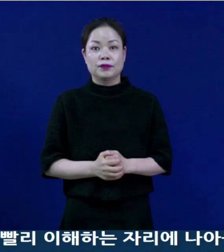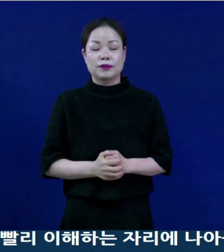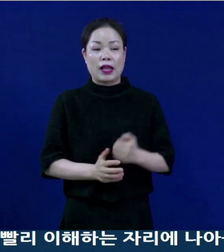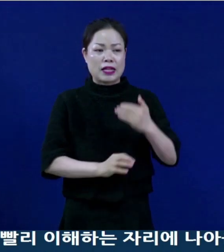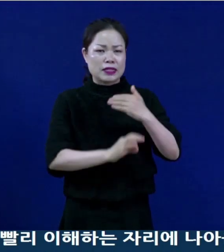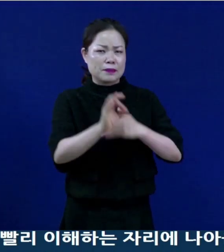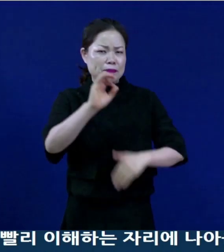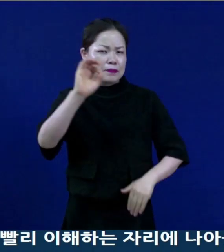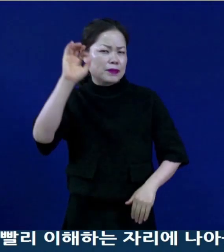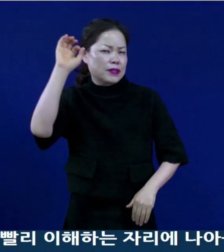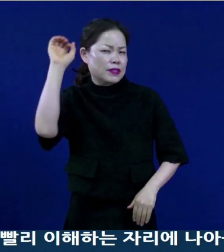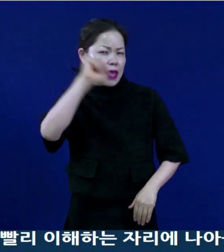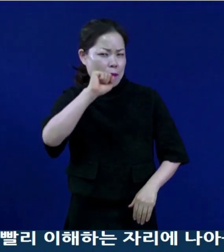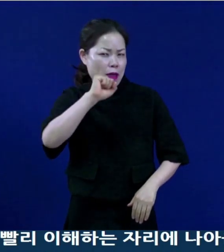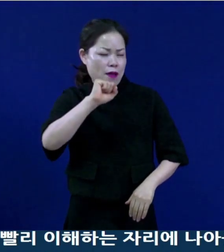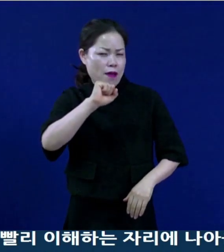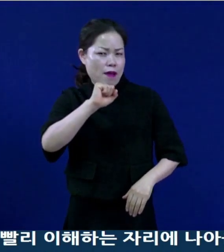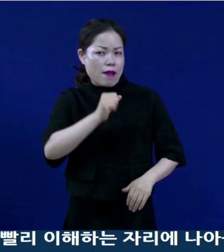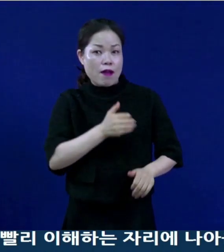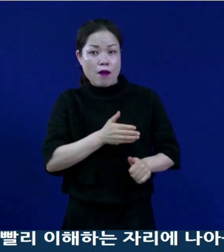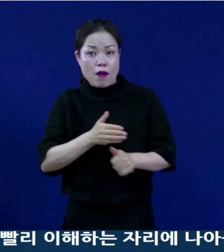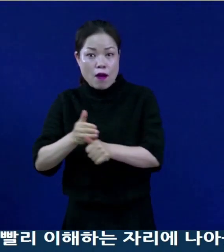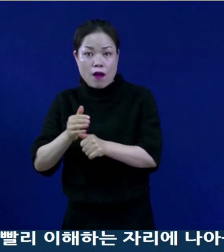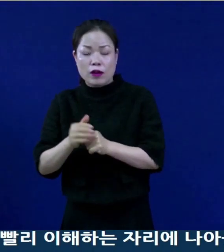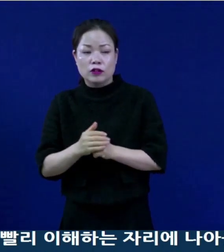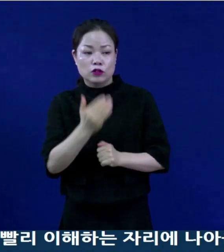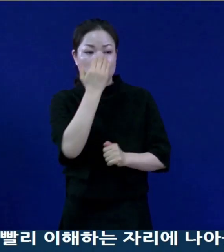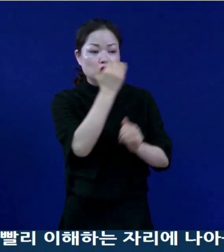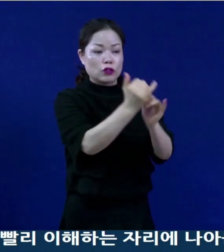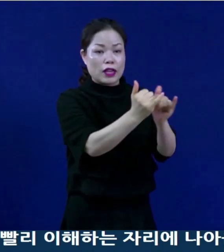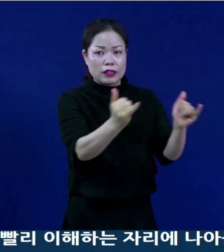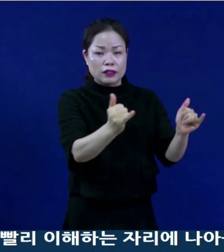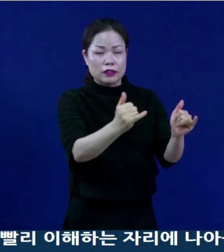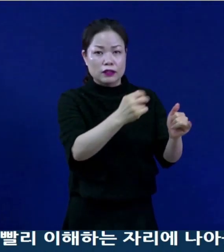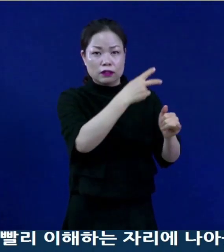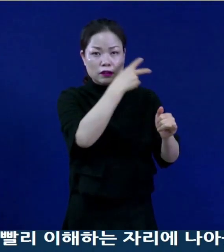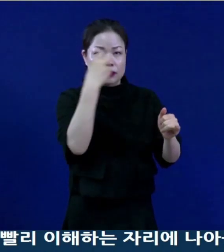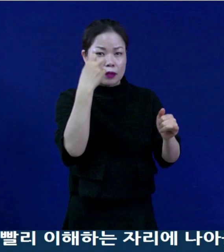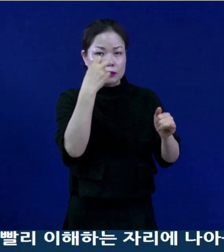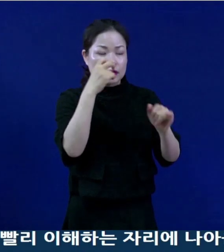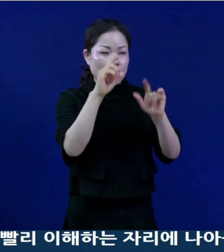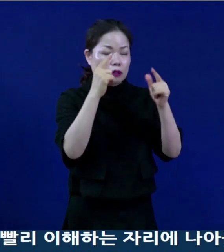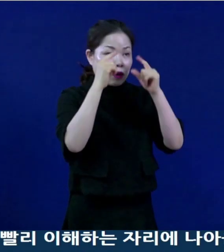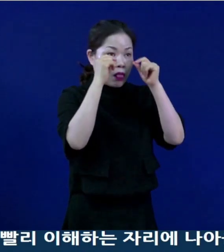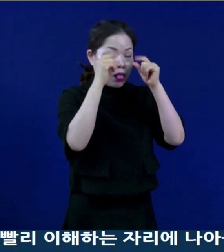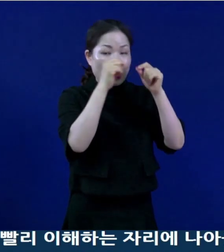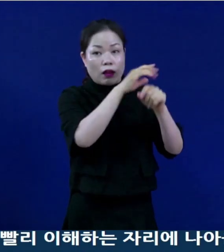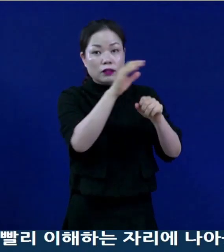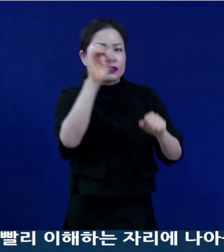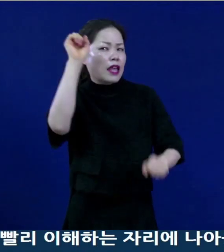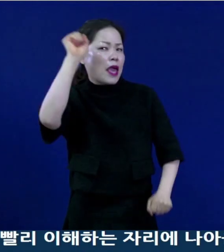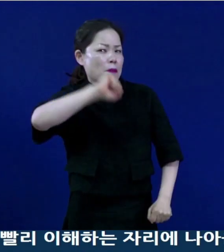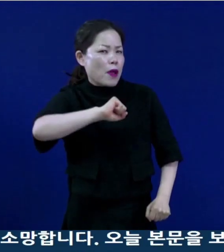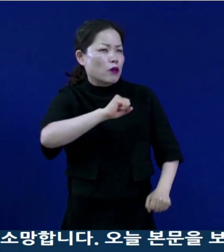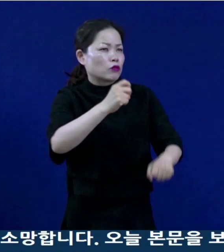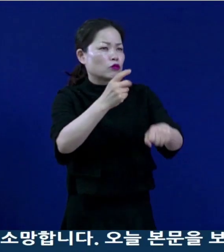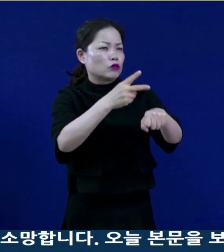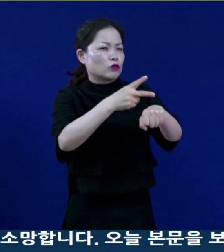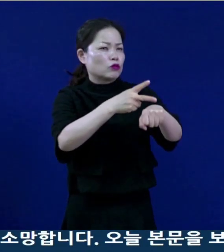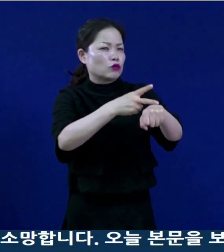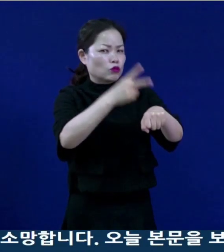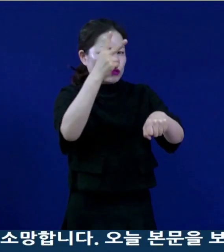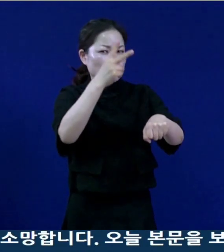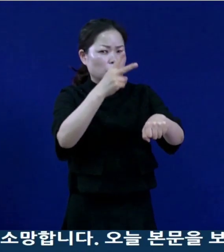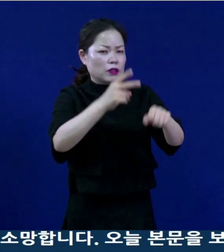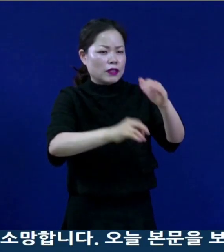아침 일찍 새벽에 보냅니다. 그러니까 이 유대인들은 잠도 안 자고 모였던 거예요. 새벽 한 2시부터 해